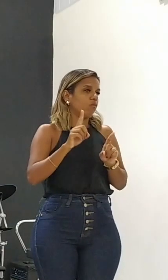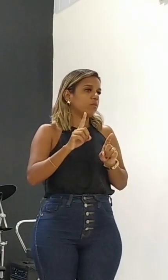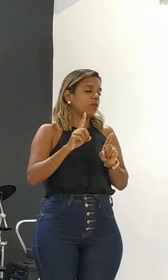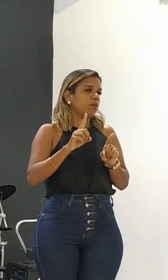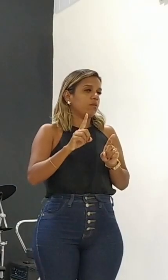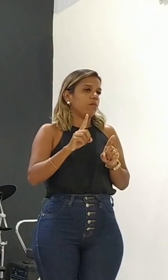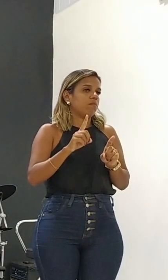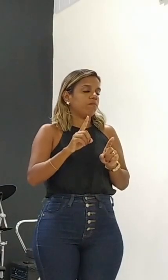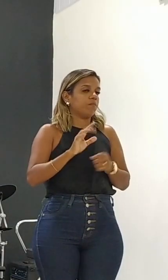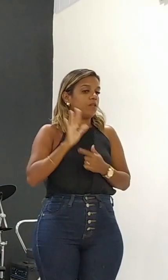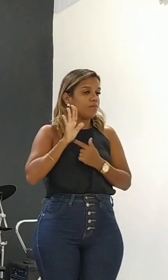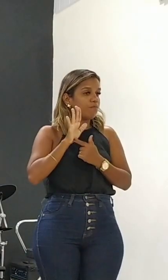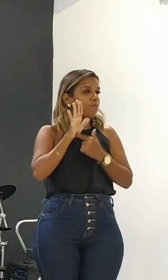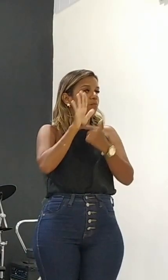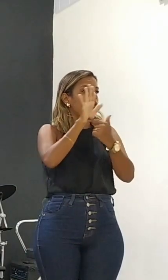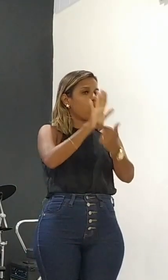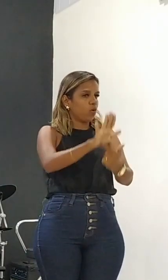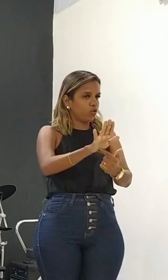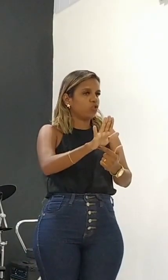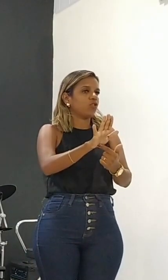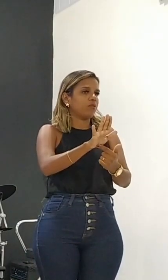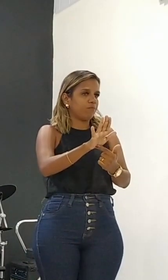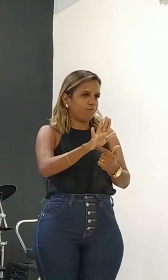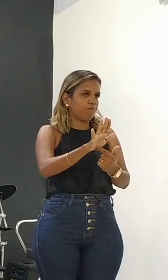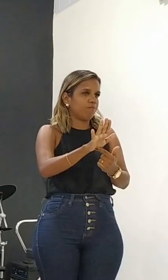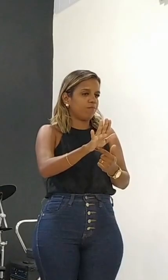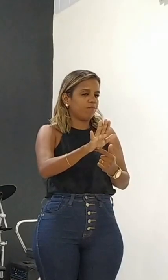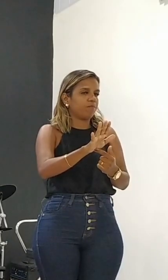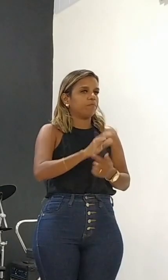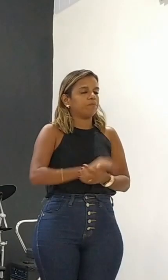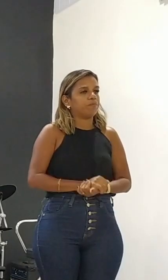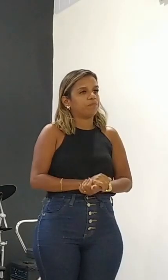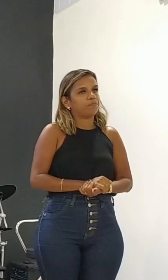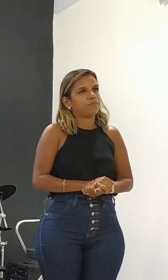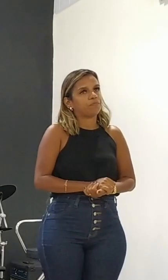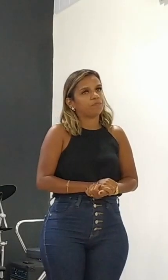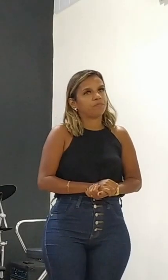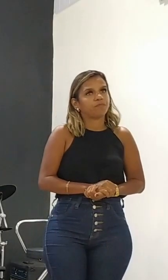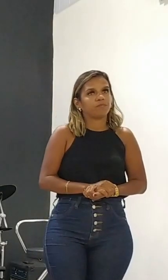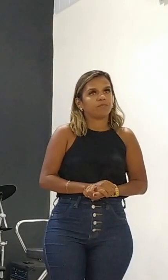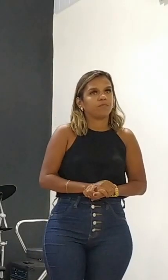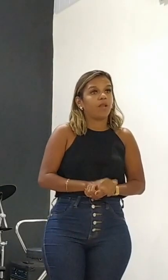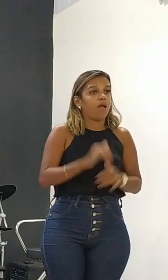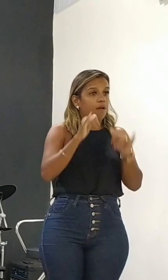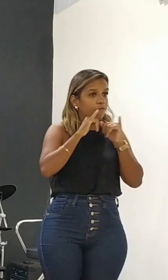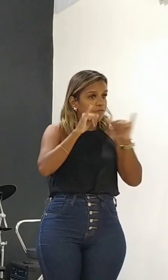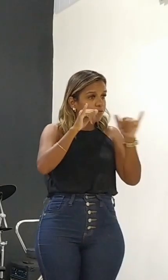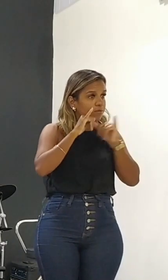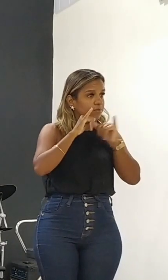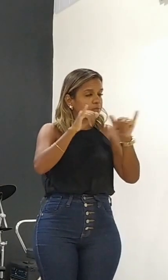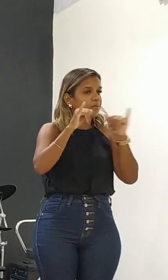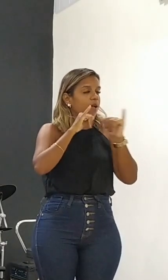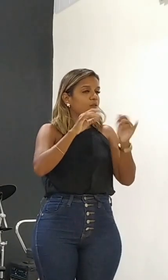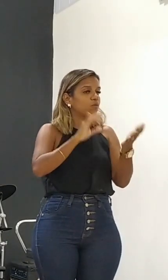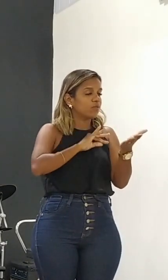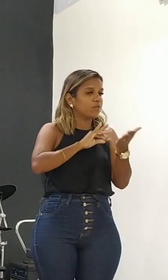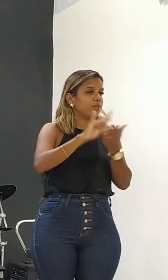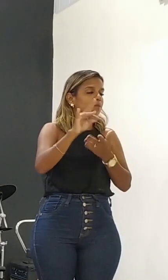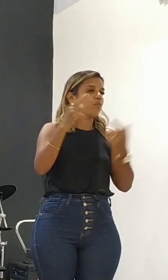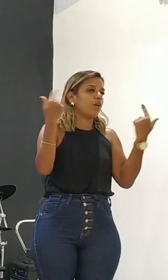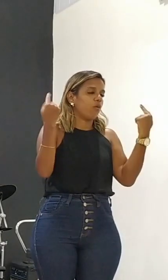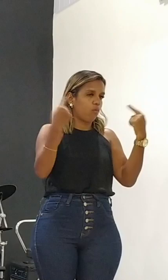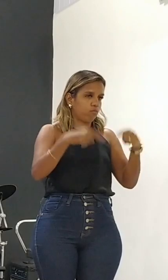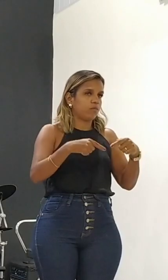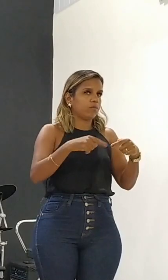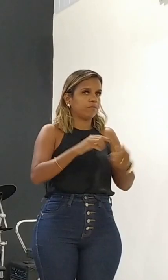ele revela a cilada do inimigo. Deus enviou homens para avisar eles do que os seus inimigos estavam